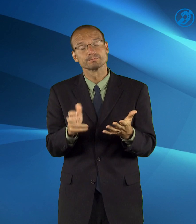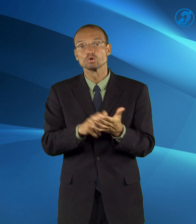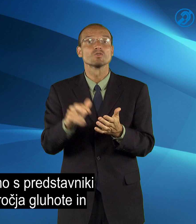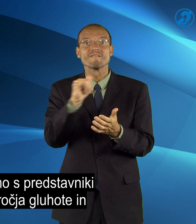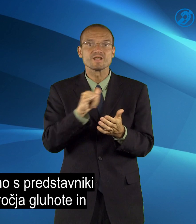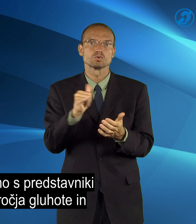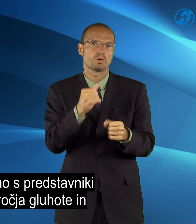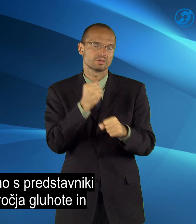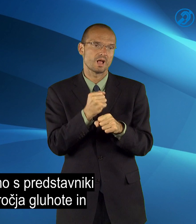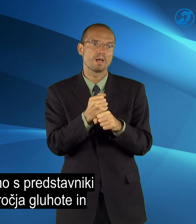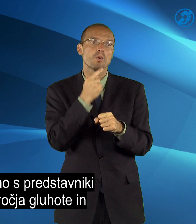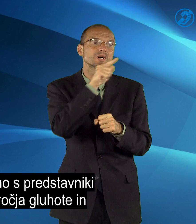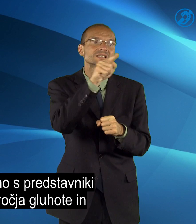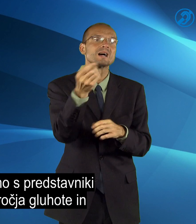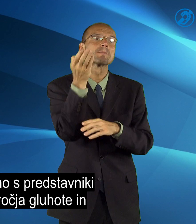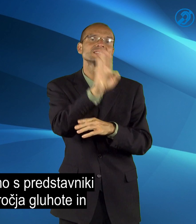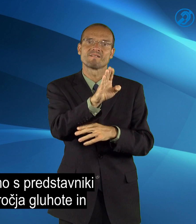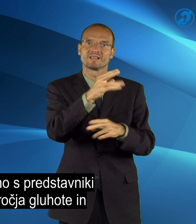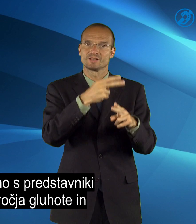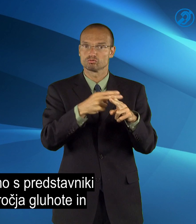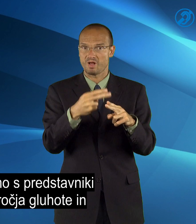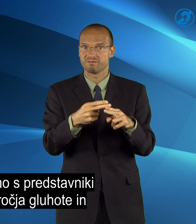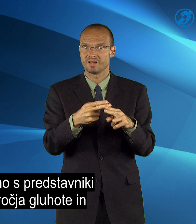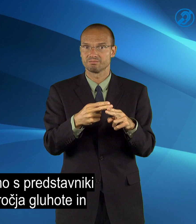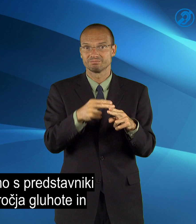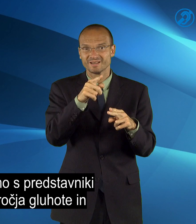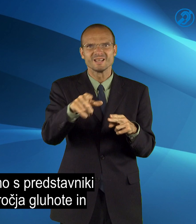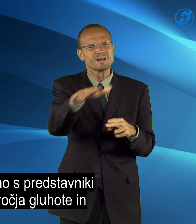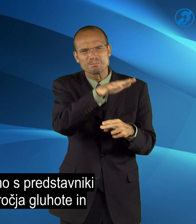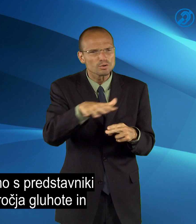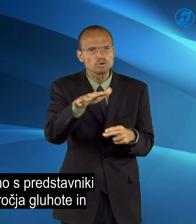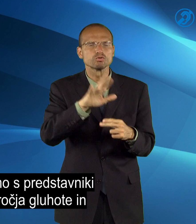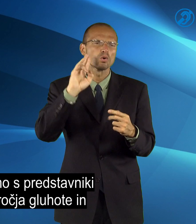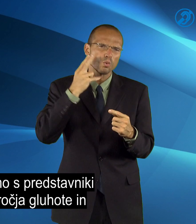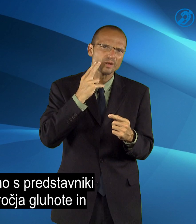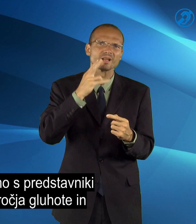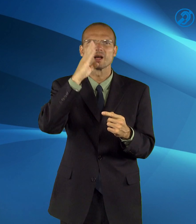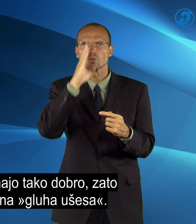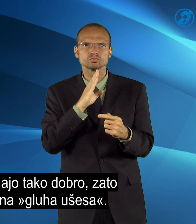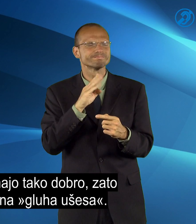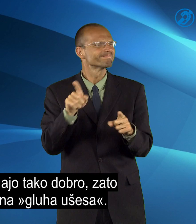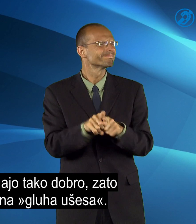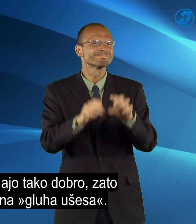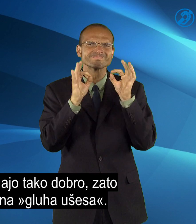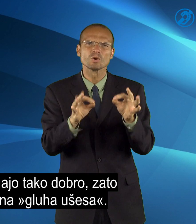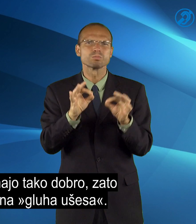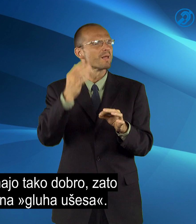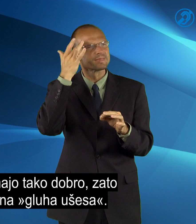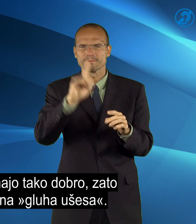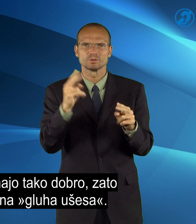Še vedno delamo s predstavniki države, ki področja gluhote in naglušnosti ne poznajo tako dobro, zato velikokrat naletim